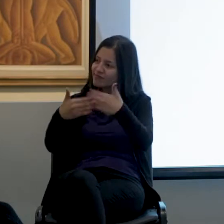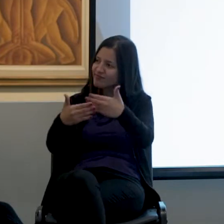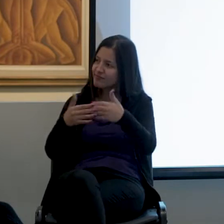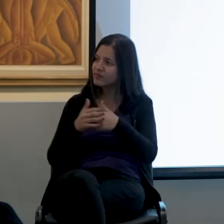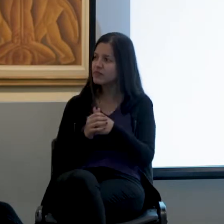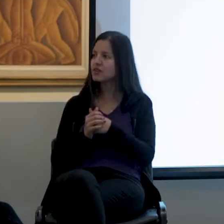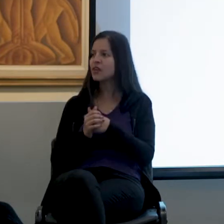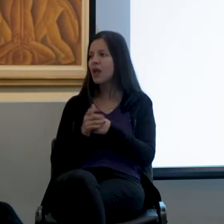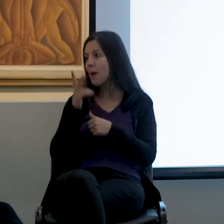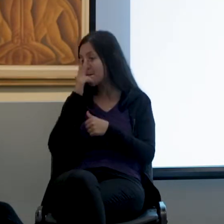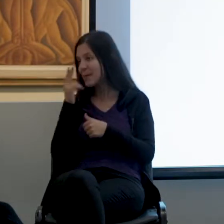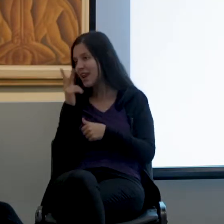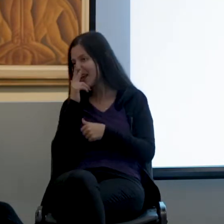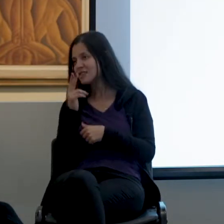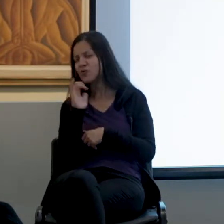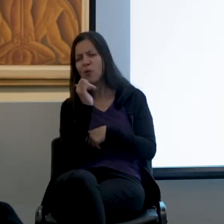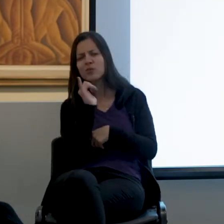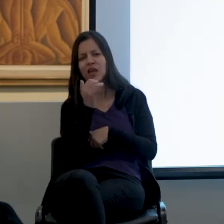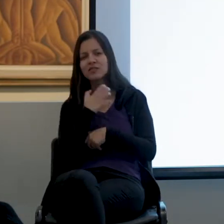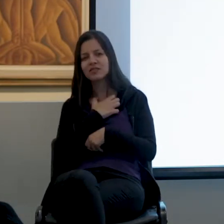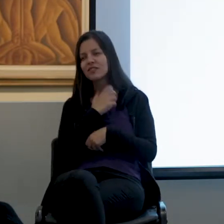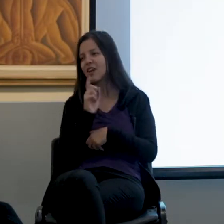Contado desse jeito é uma bela história de liberdade.